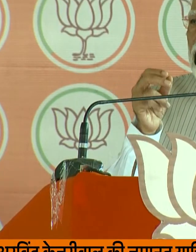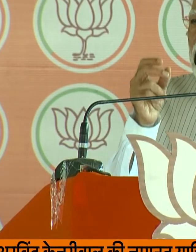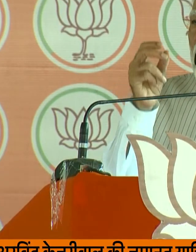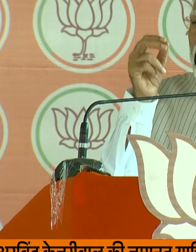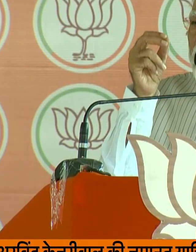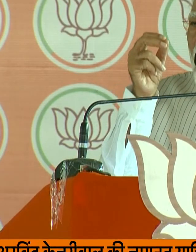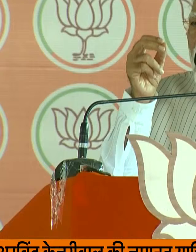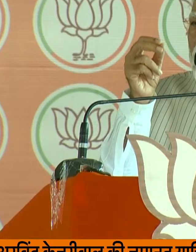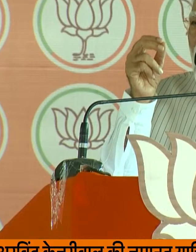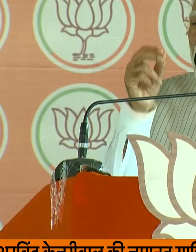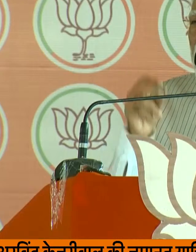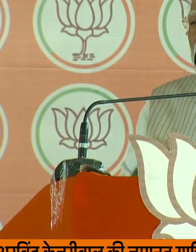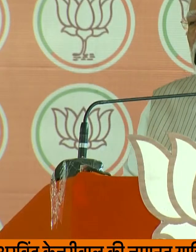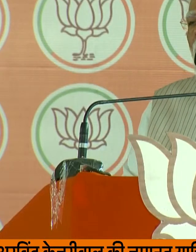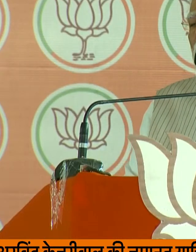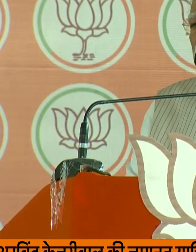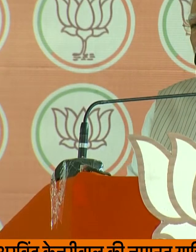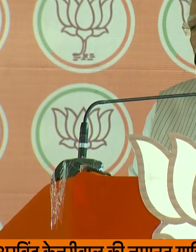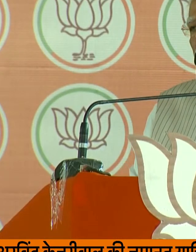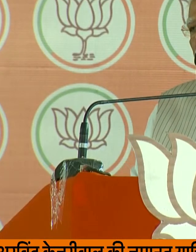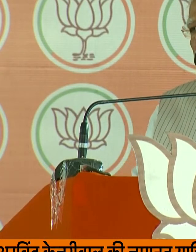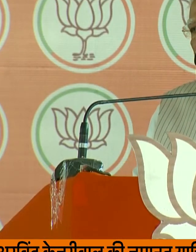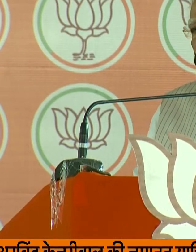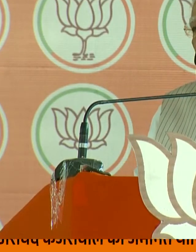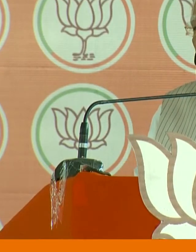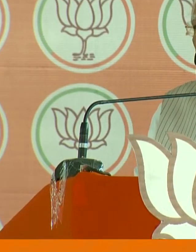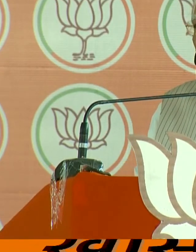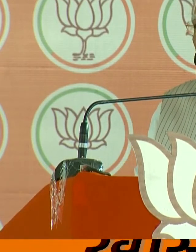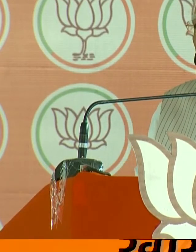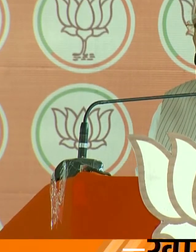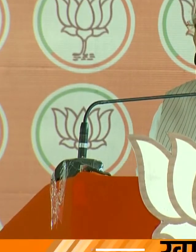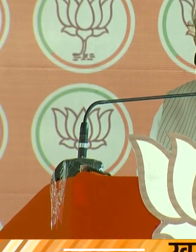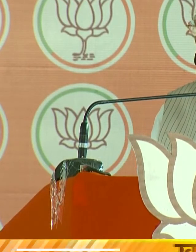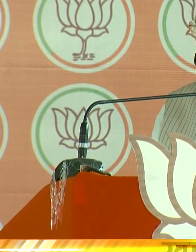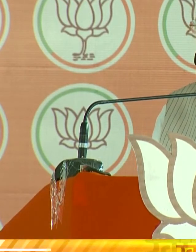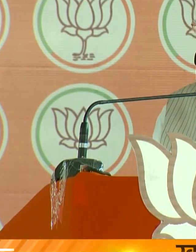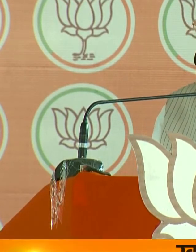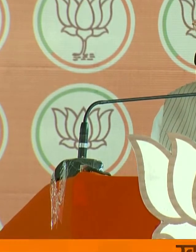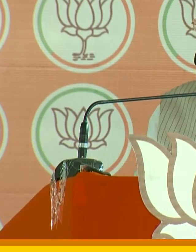इनहेरिटेंस टैक्स लाने की बात कर रहे हैं, यानी